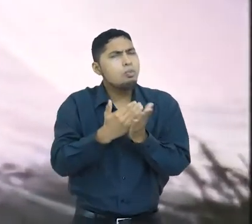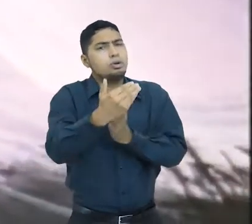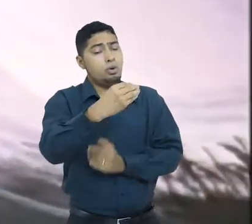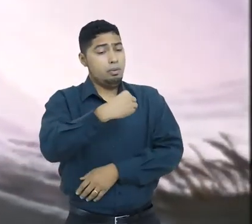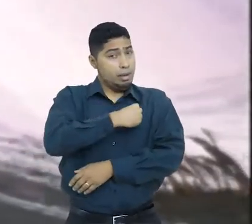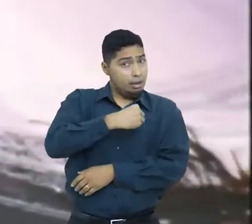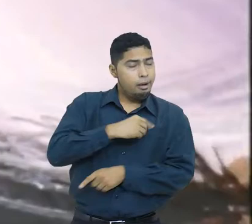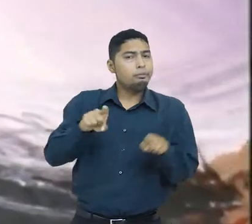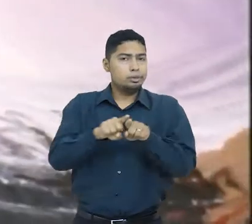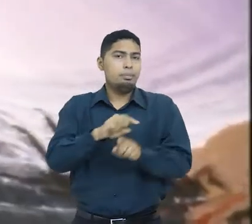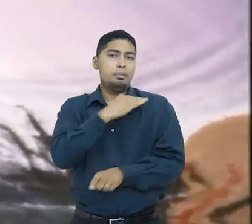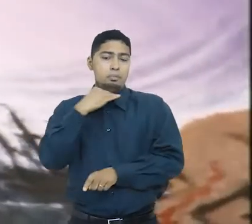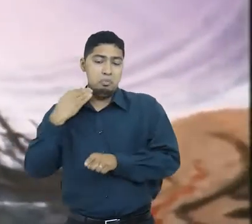morte entraram no mundo.